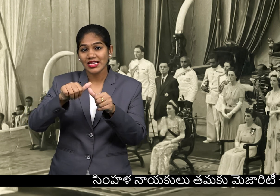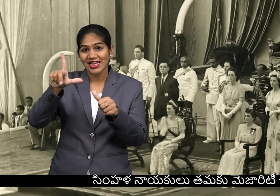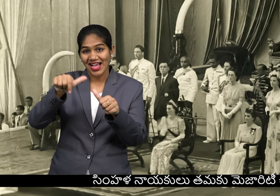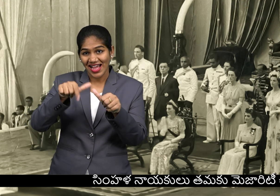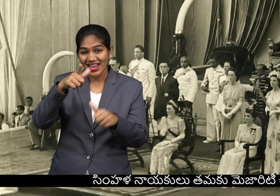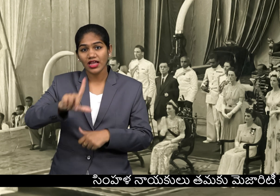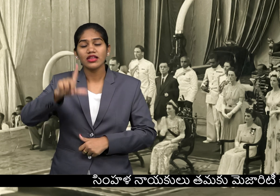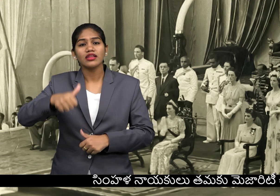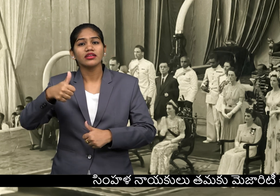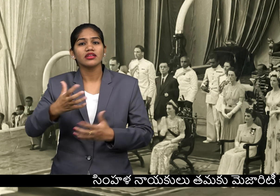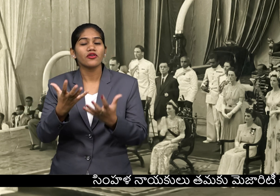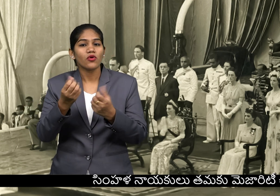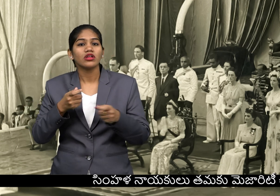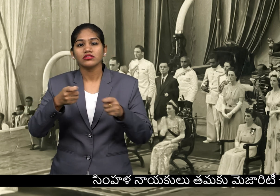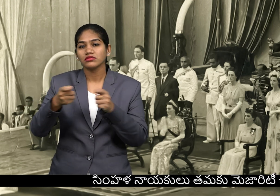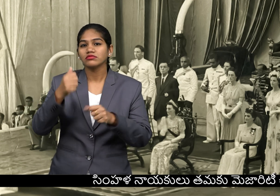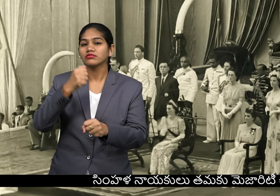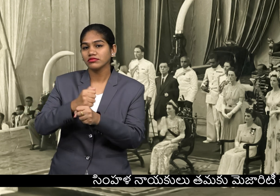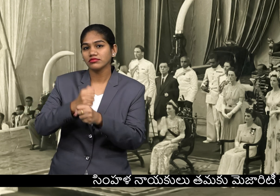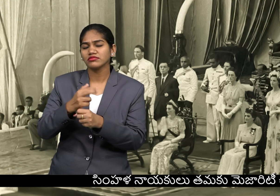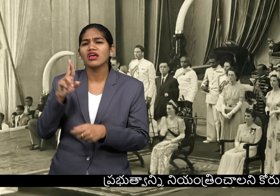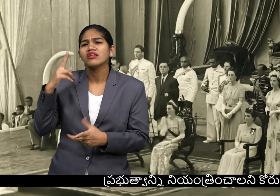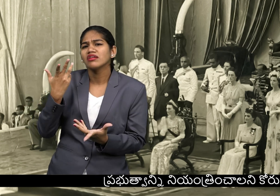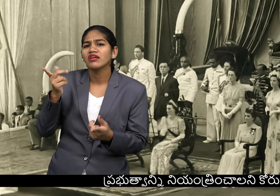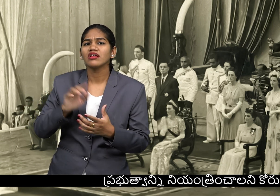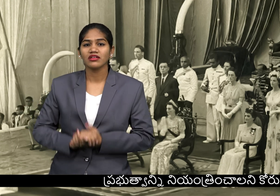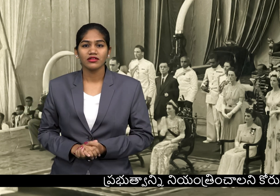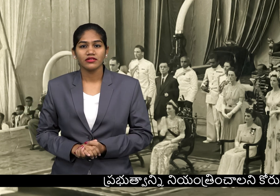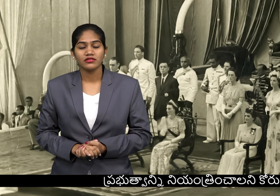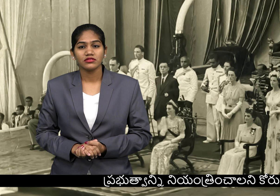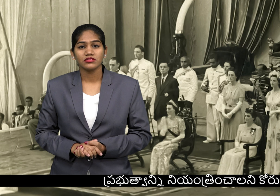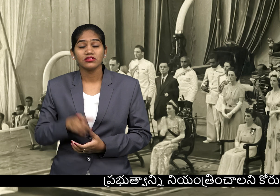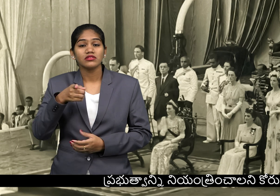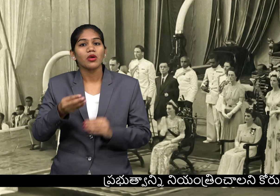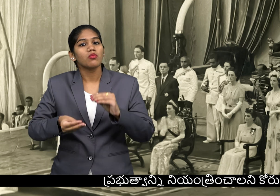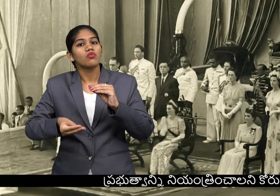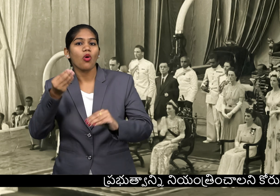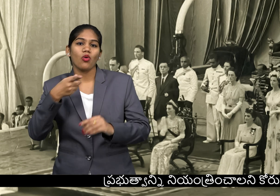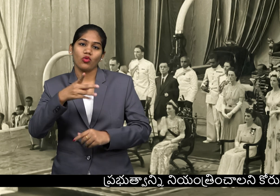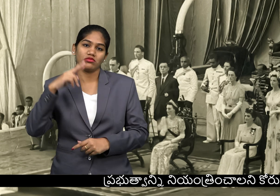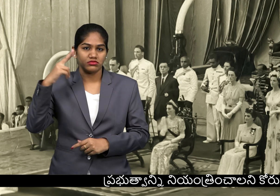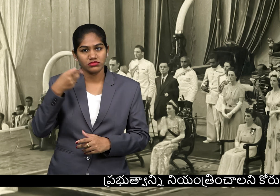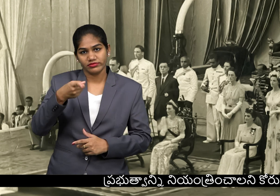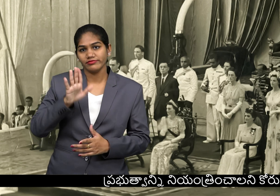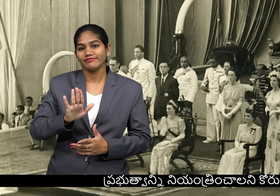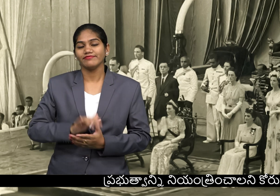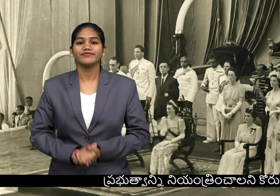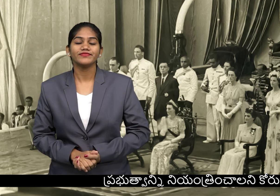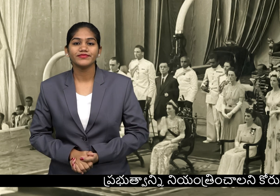సింహళ నాయకులు తమకు మెజారిటీ ఉన్నందున ప్రభుత్వాన్ని నియంత్రించాలని కోరుకున్నారు.